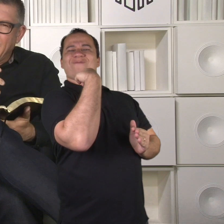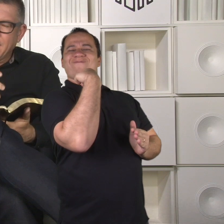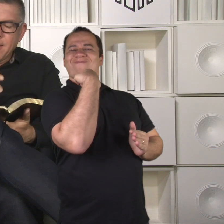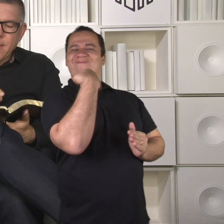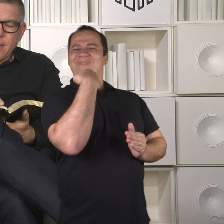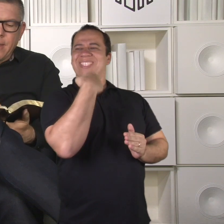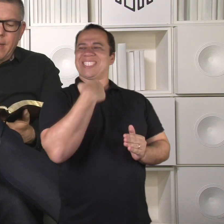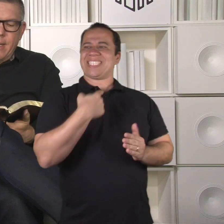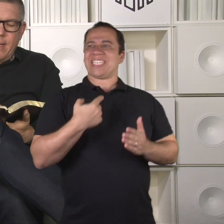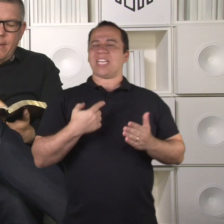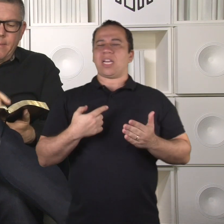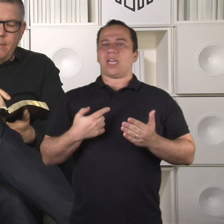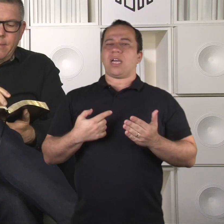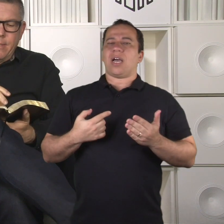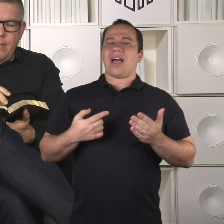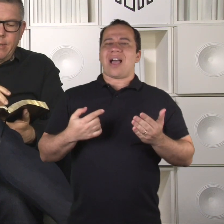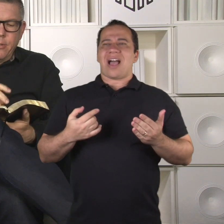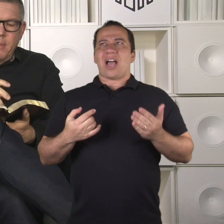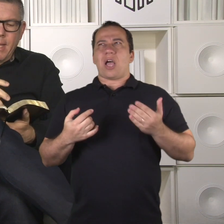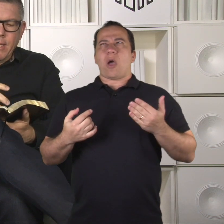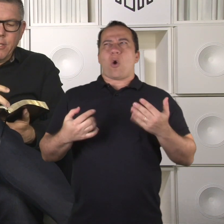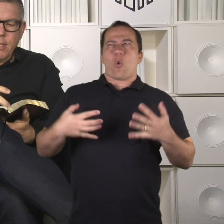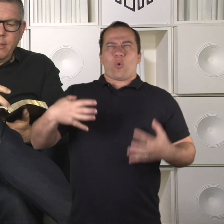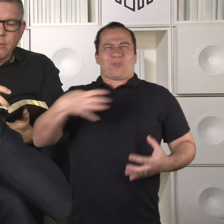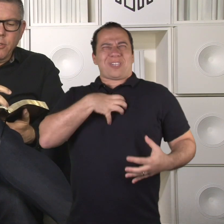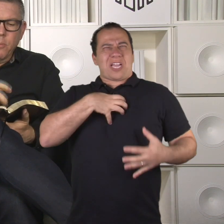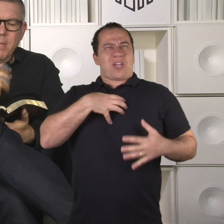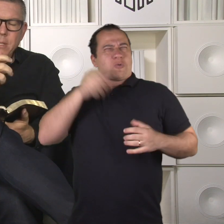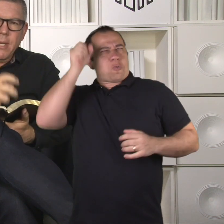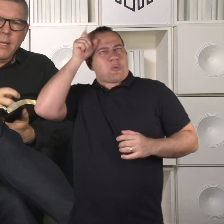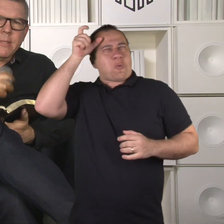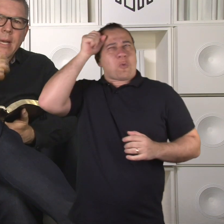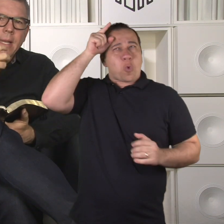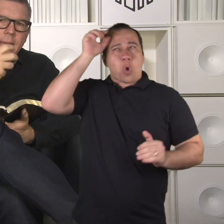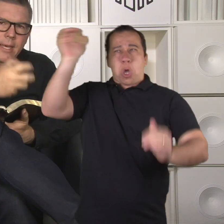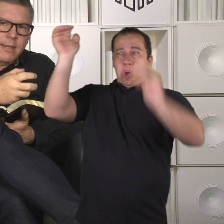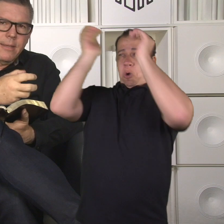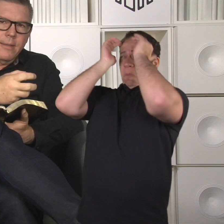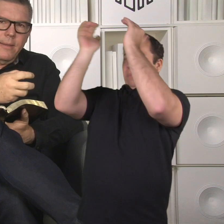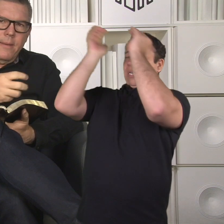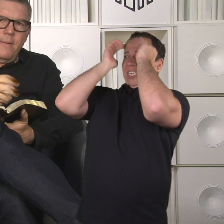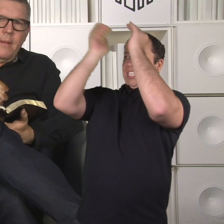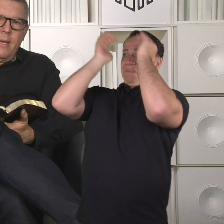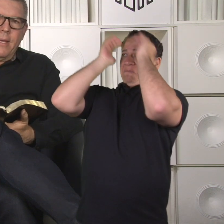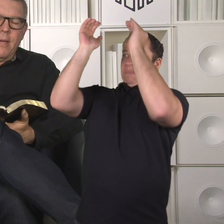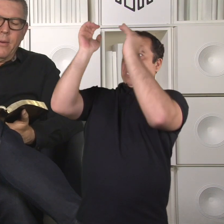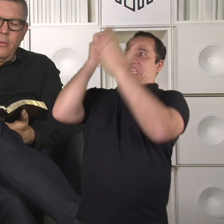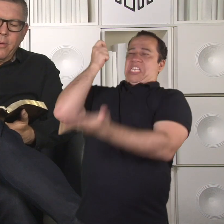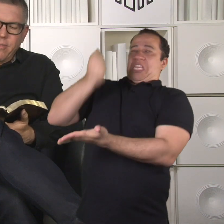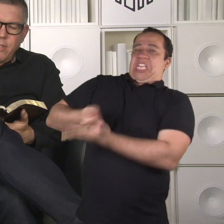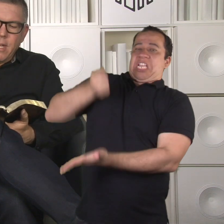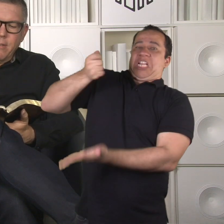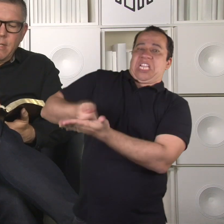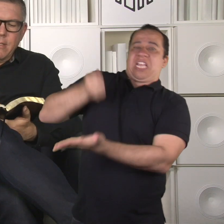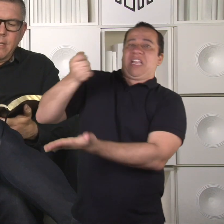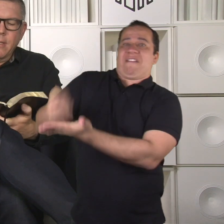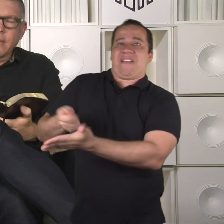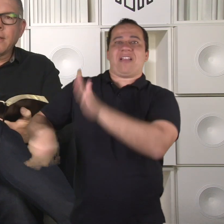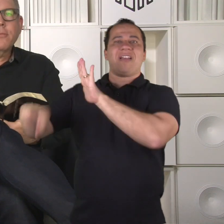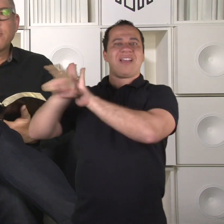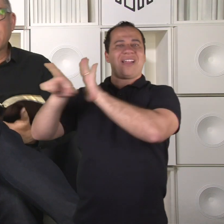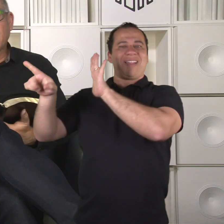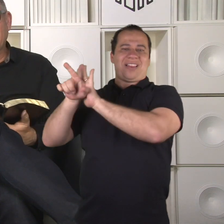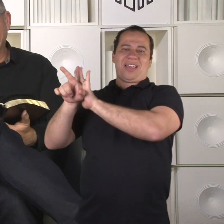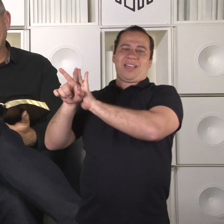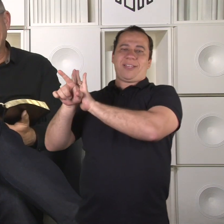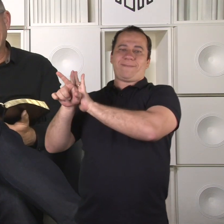Essa ideia de uma religião de obediência à lei, o Evangelho vai dizer que